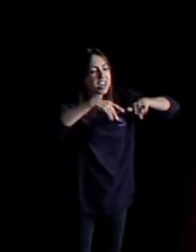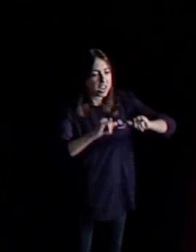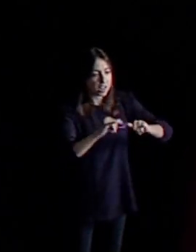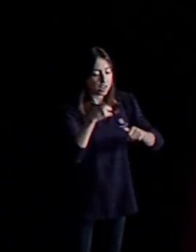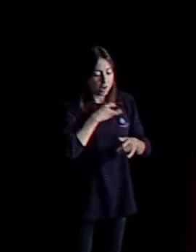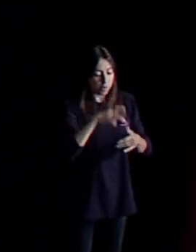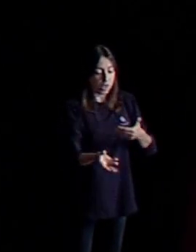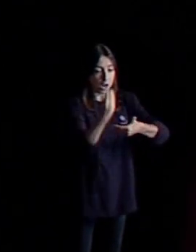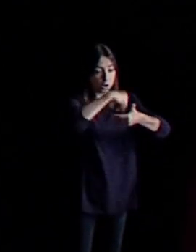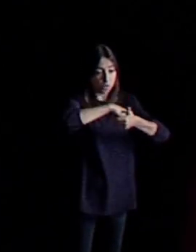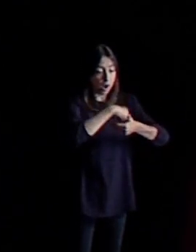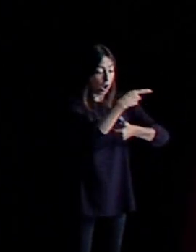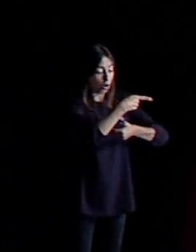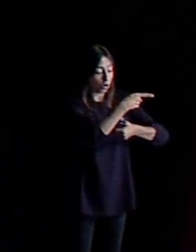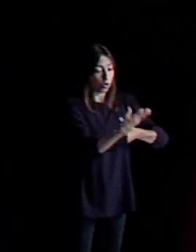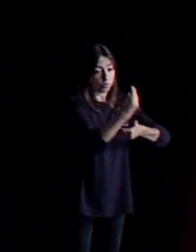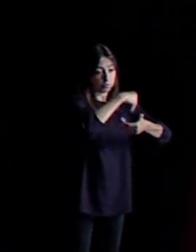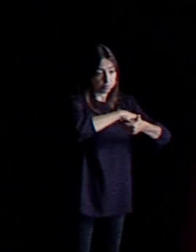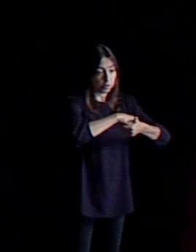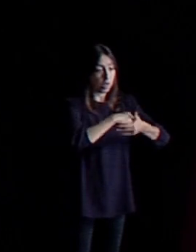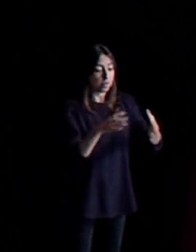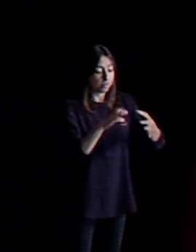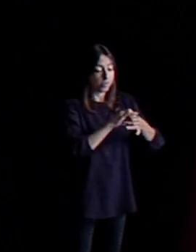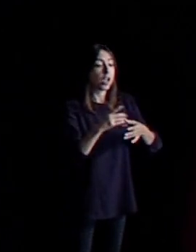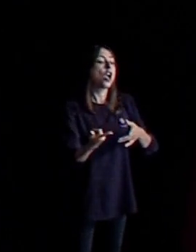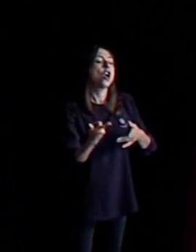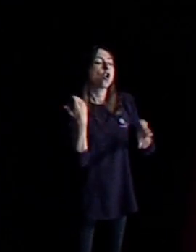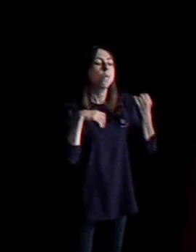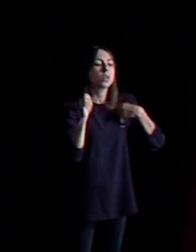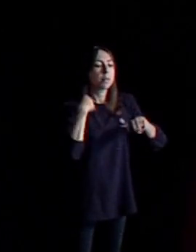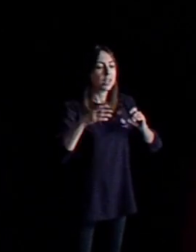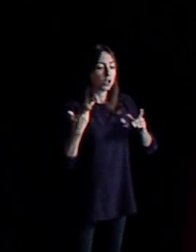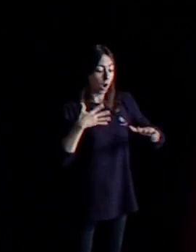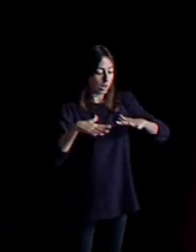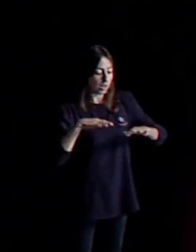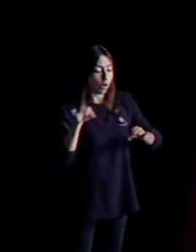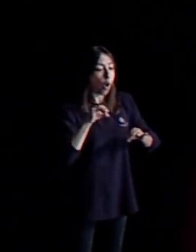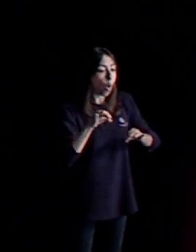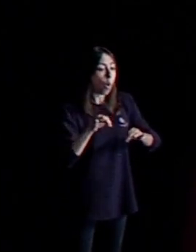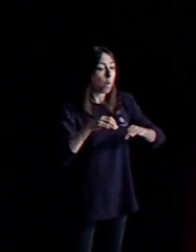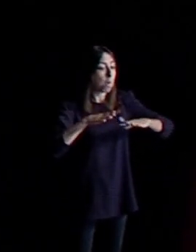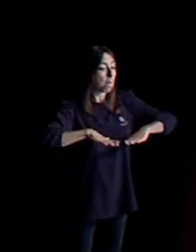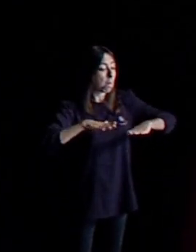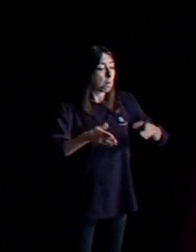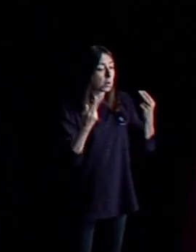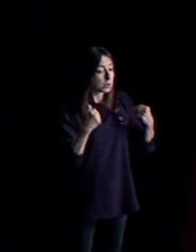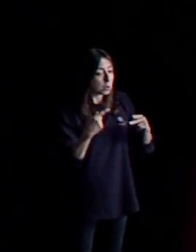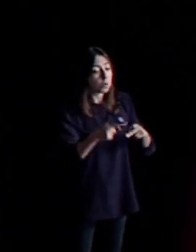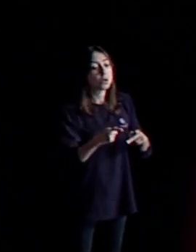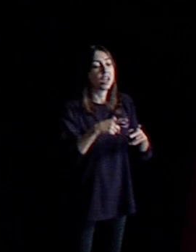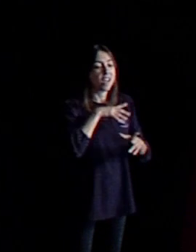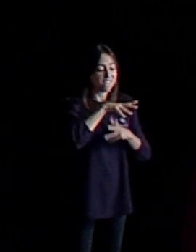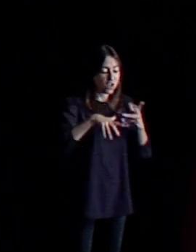manera a los otros dos, que sería todo comportamiento activo o pasivo, actitud y forma de expresión que